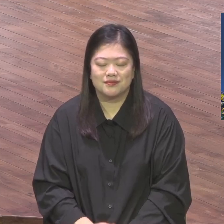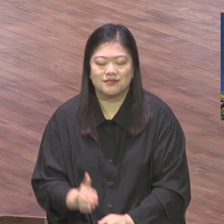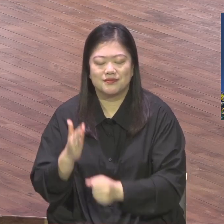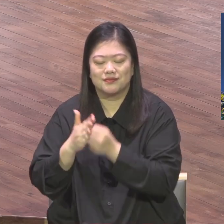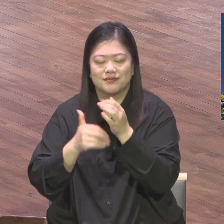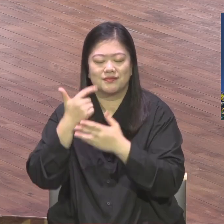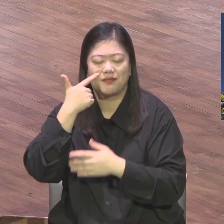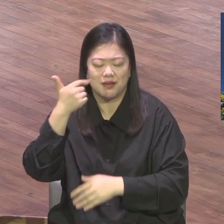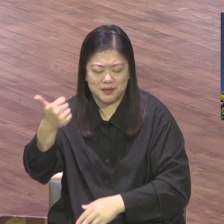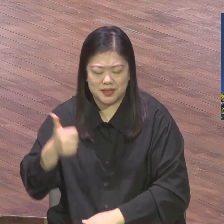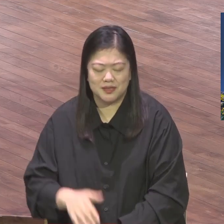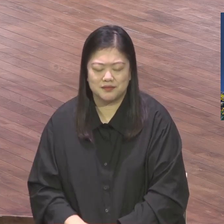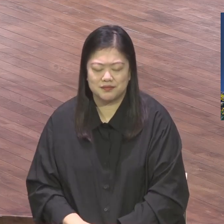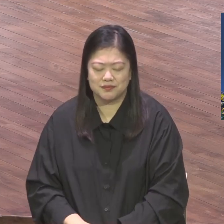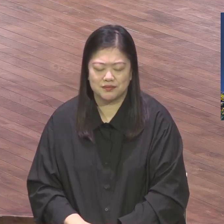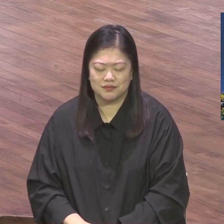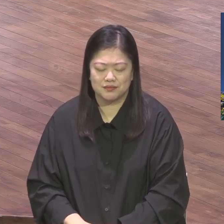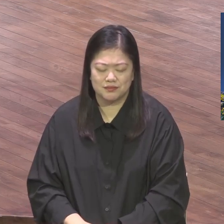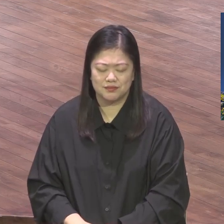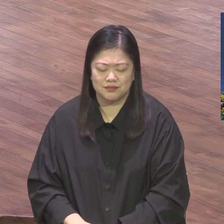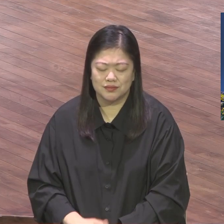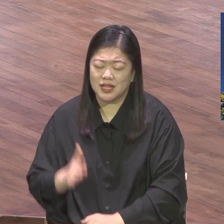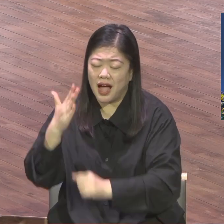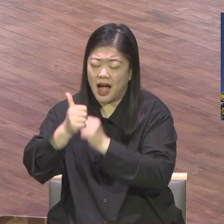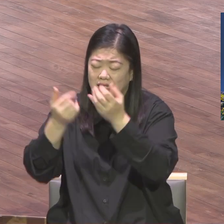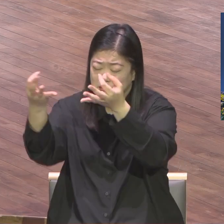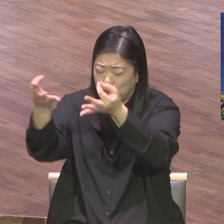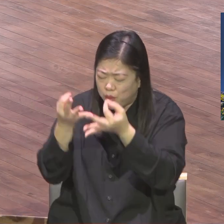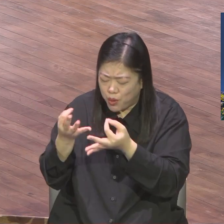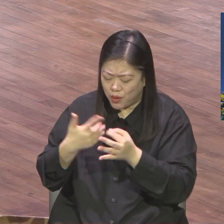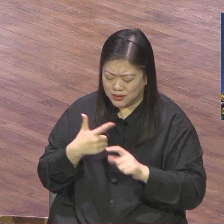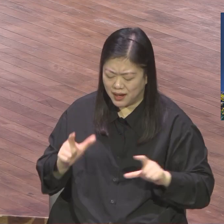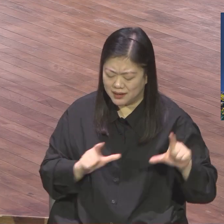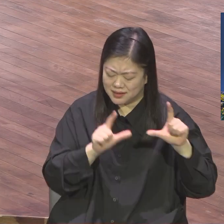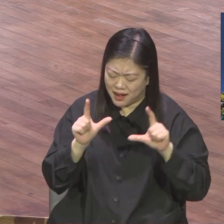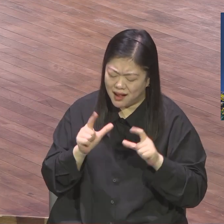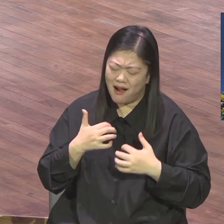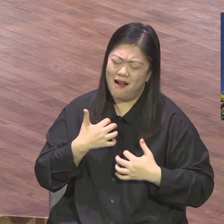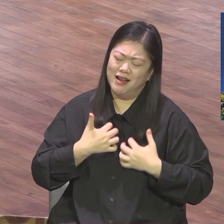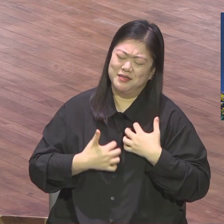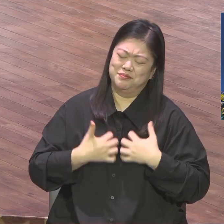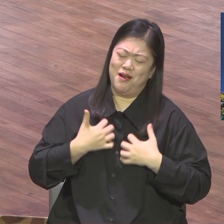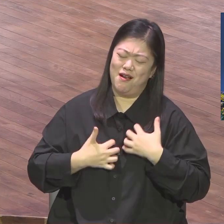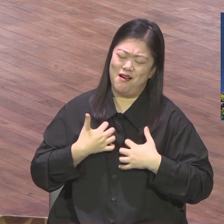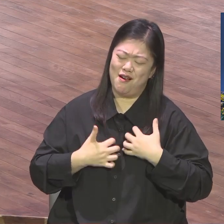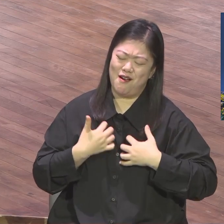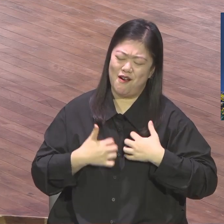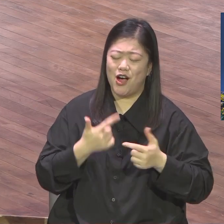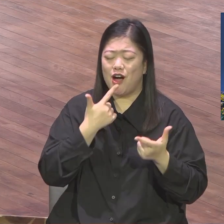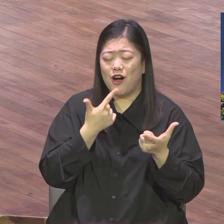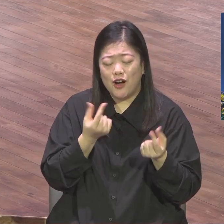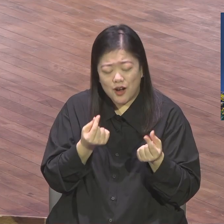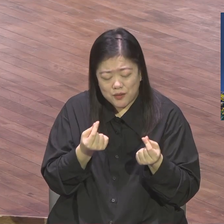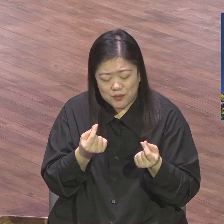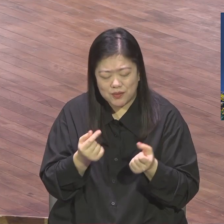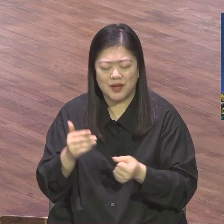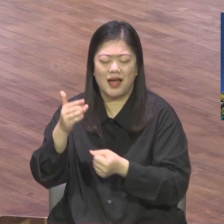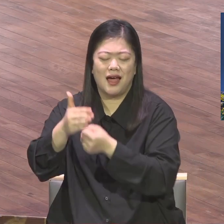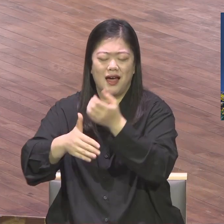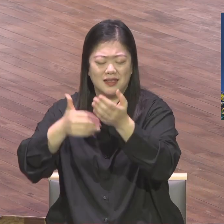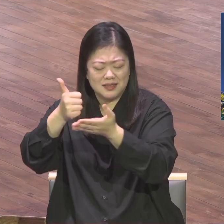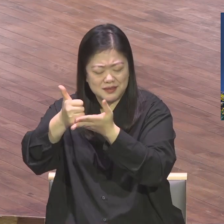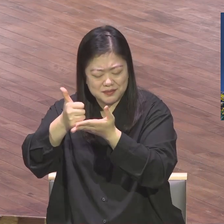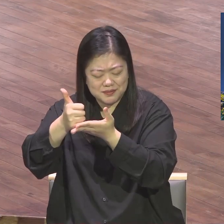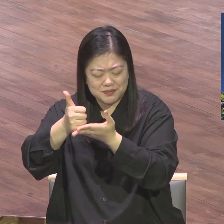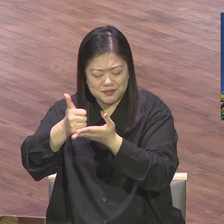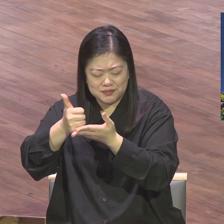하나님이 기뻐하시는 인생, 우리 영계 모든 가족들이 모두 다 하나님께서 내게 주신 나의